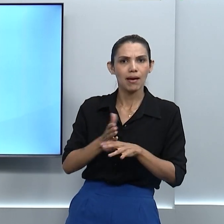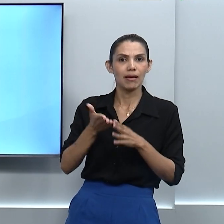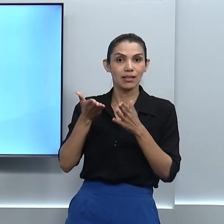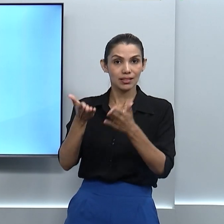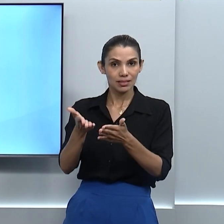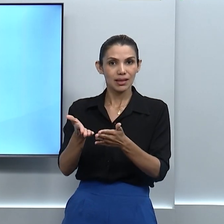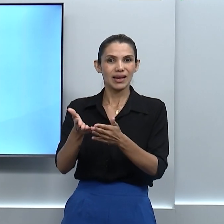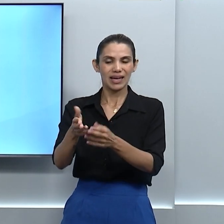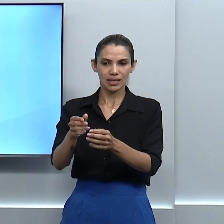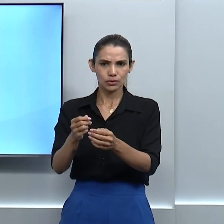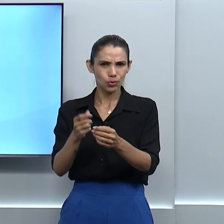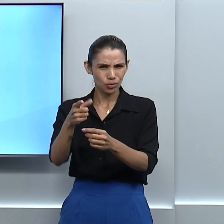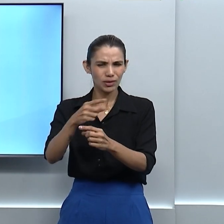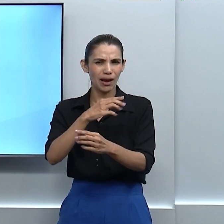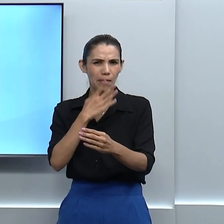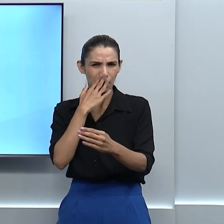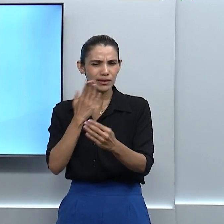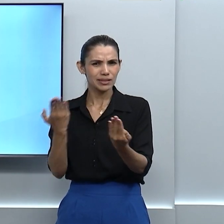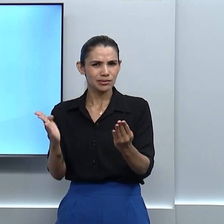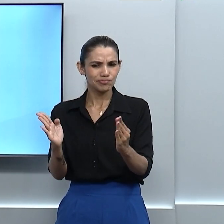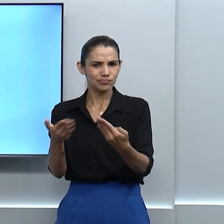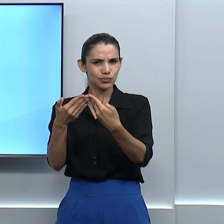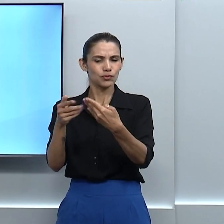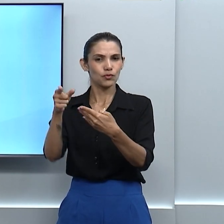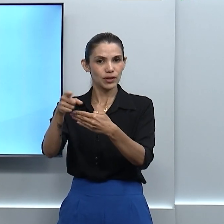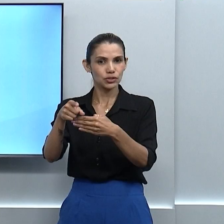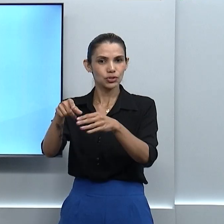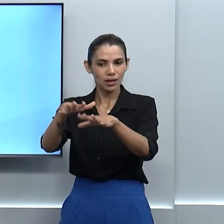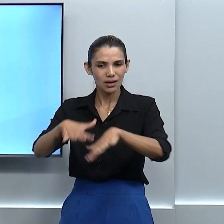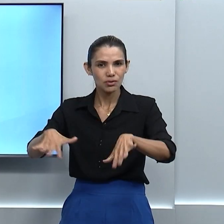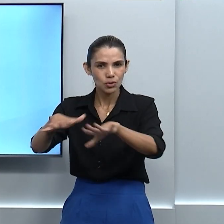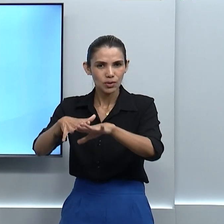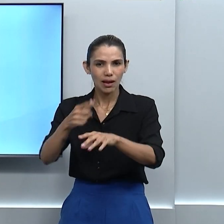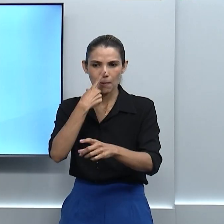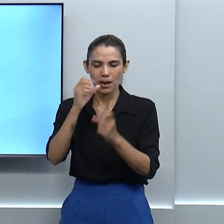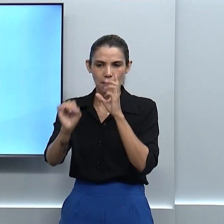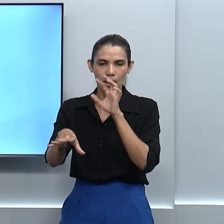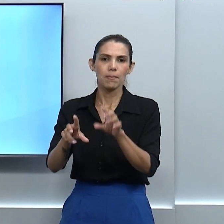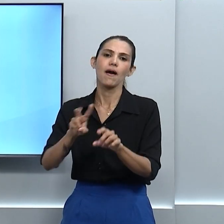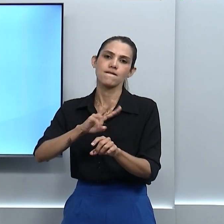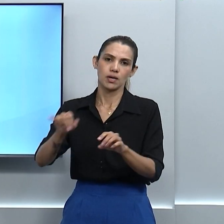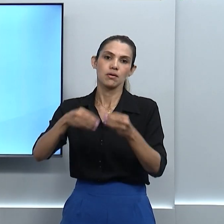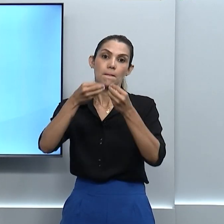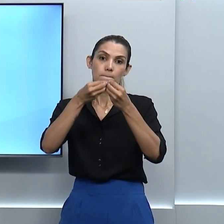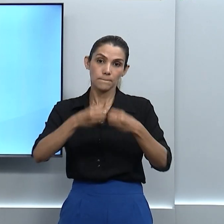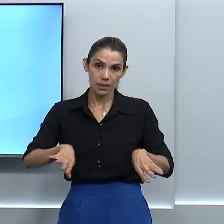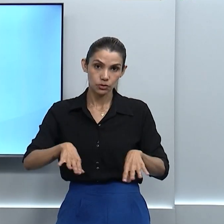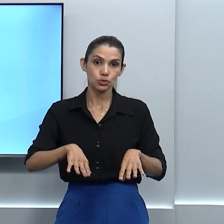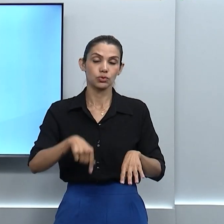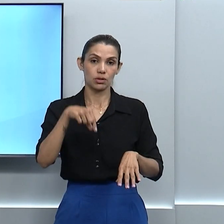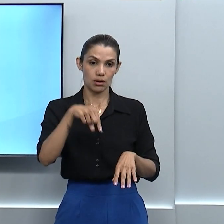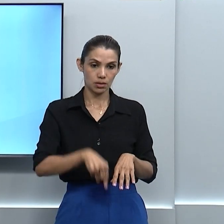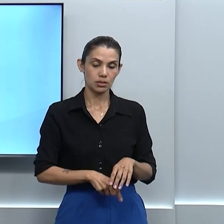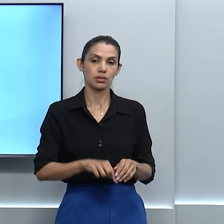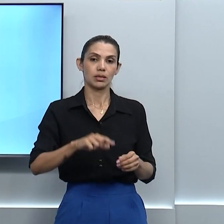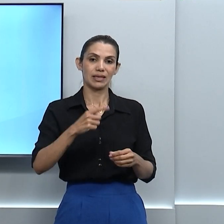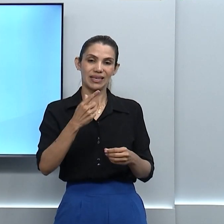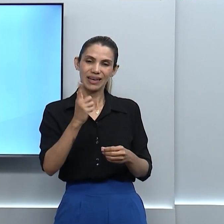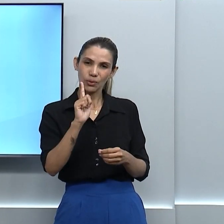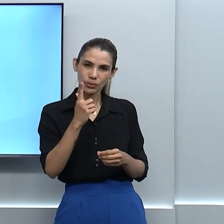dessa interdição traria grave lesão à ordem pública, à saúde pública e à